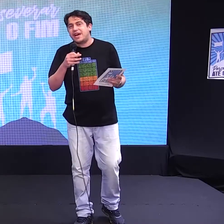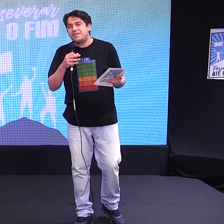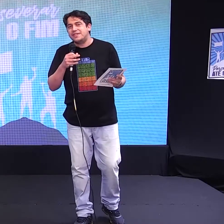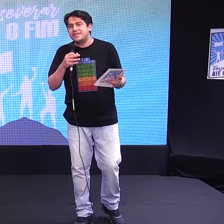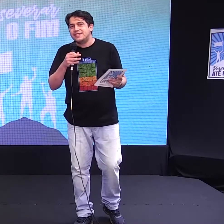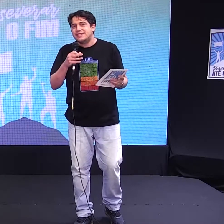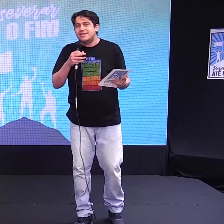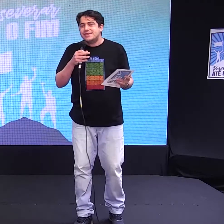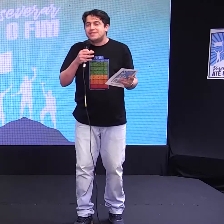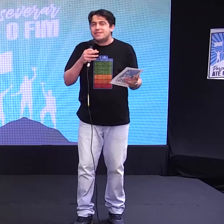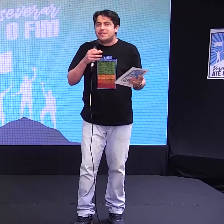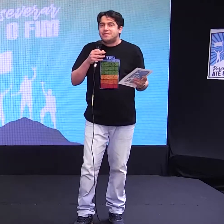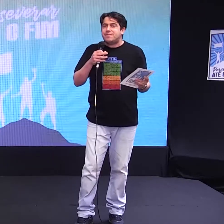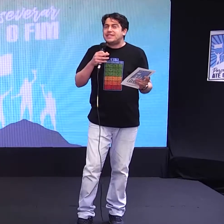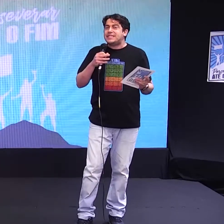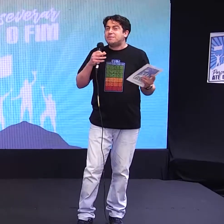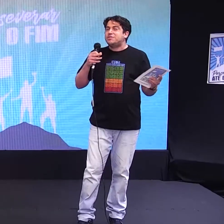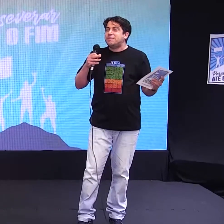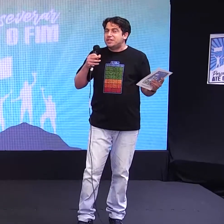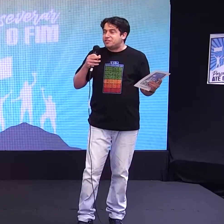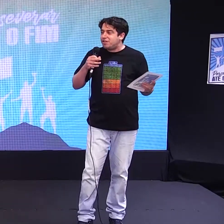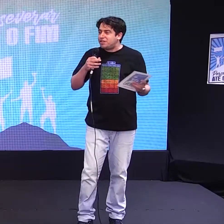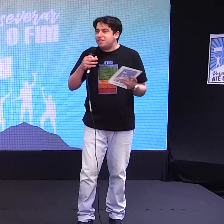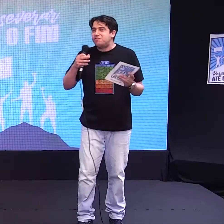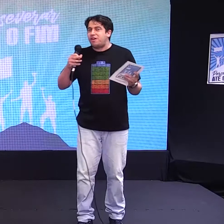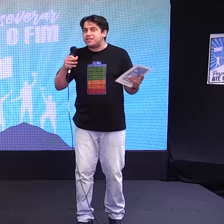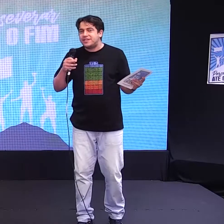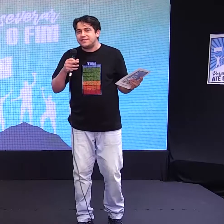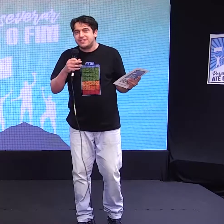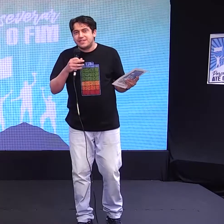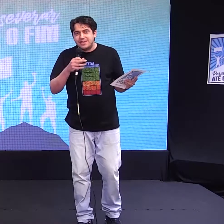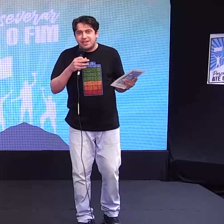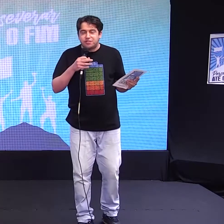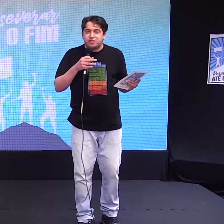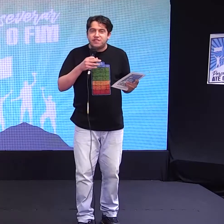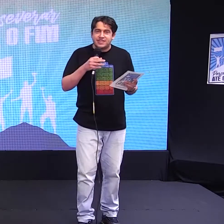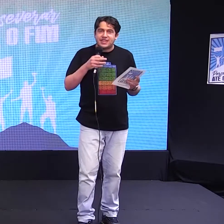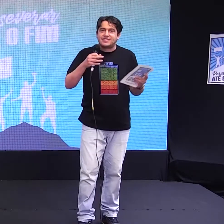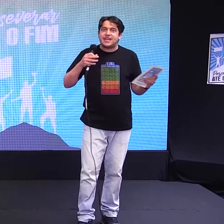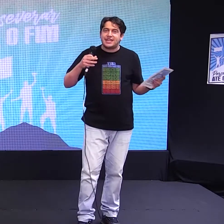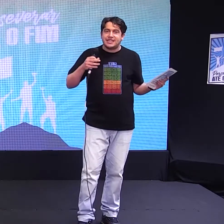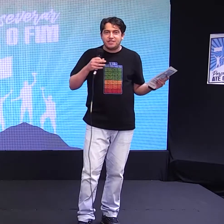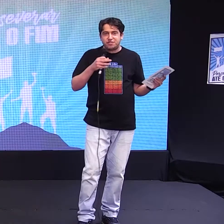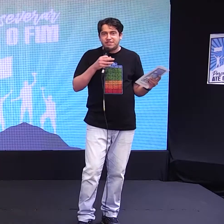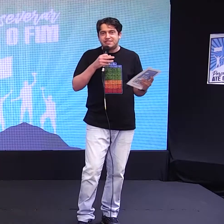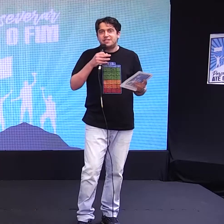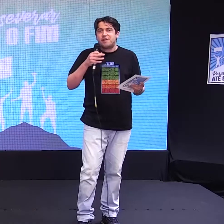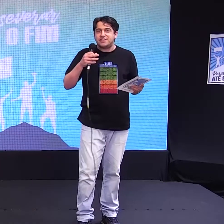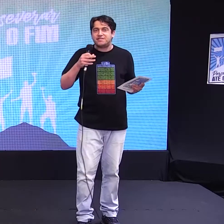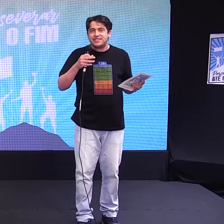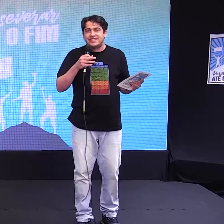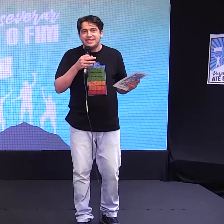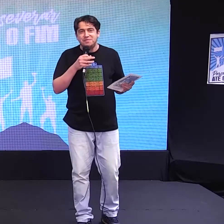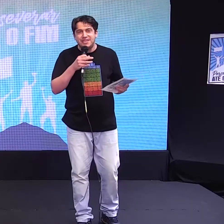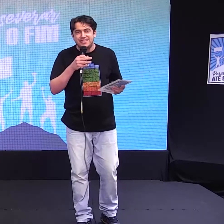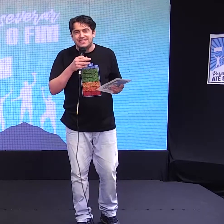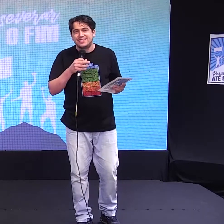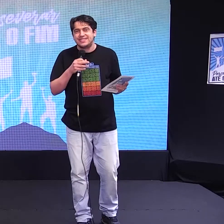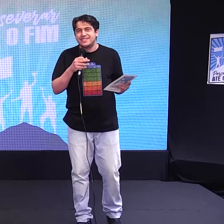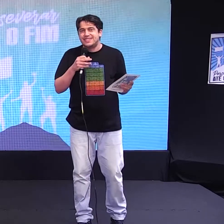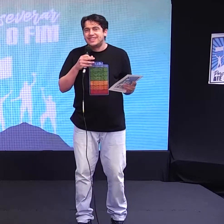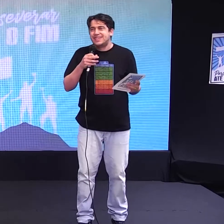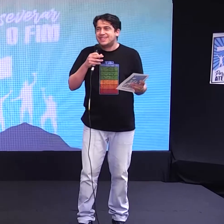todo, tal. Mas cadê meus amigos? Eu olho aqui em volta, eu estou vendo essa sala aqui, eu estou vendo esse quarto já faz